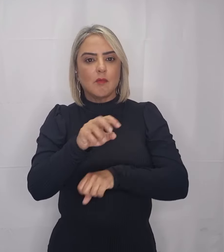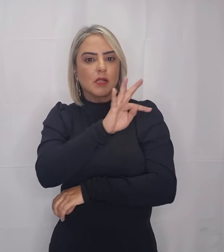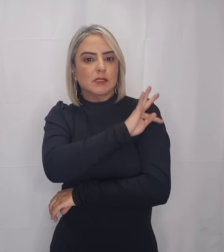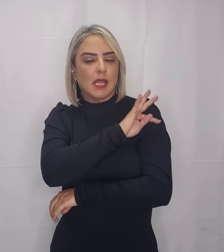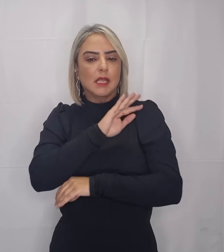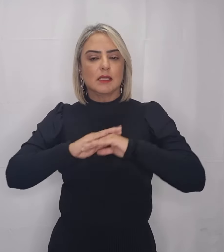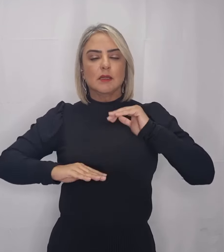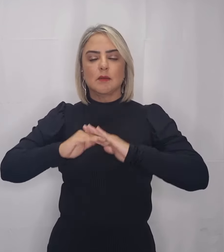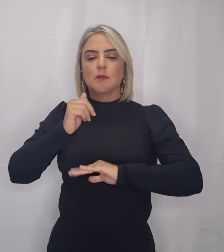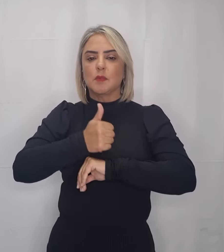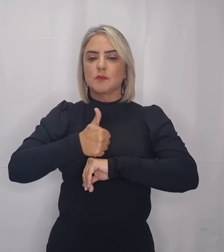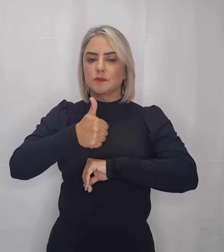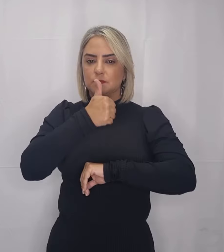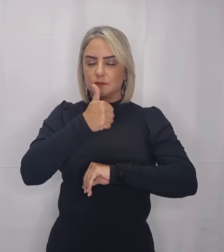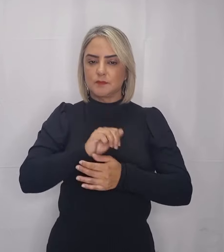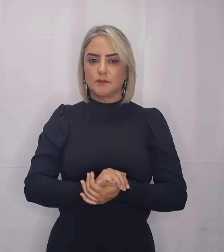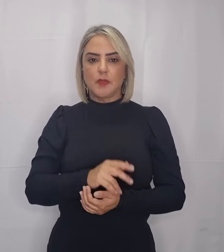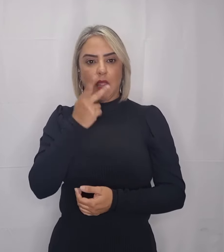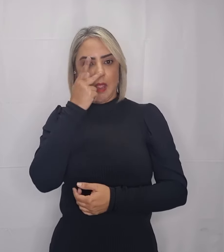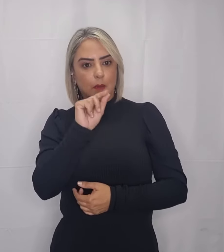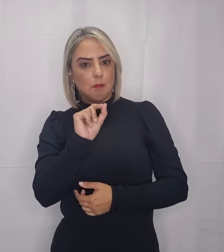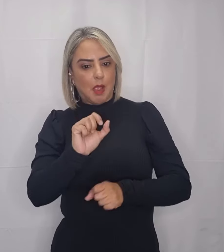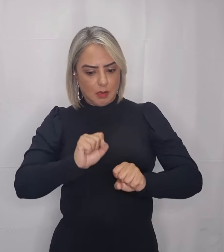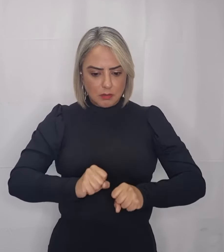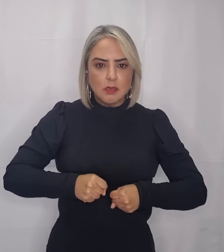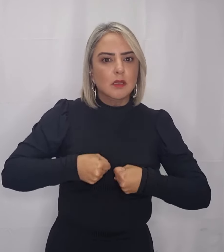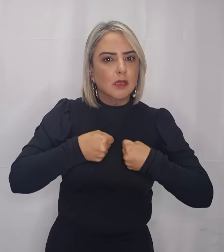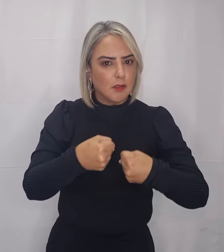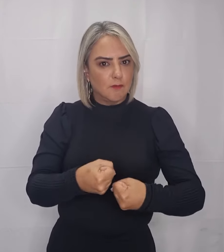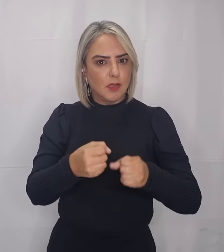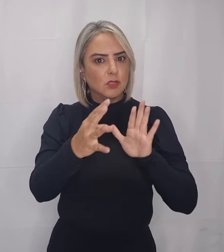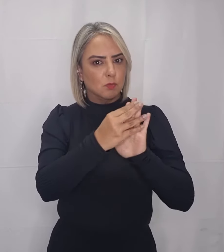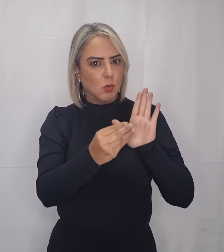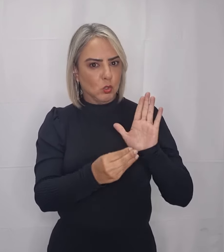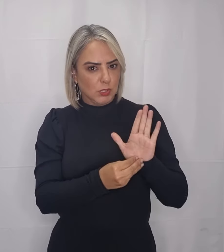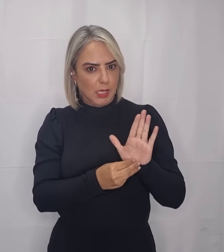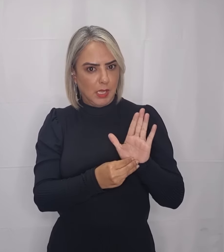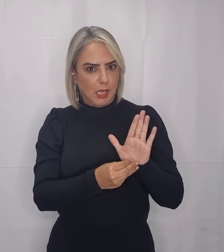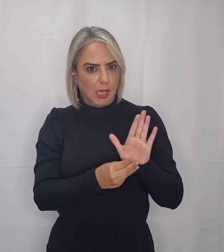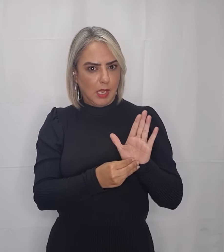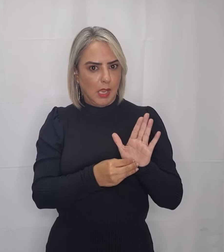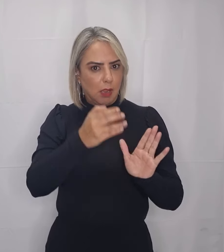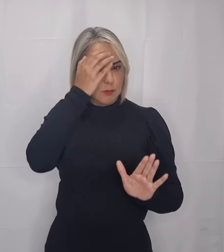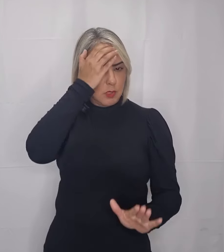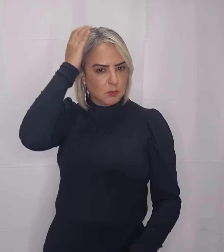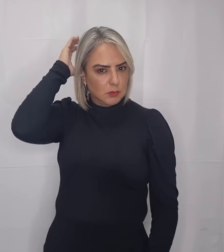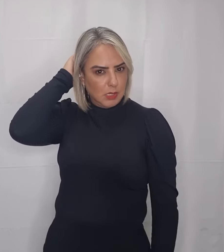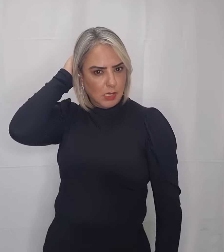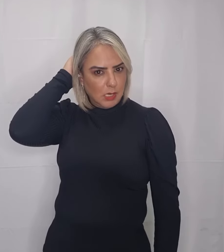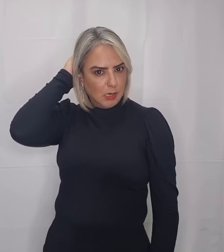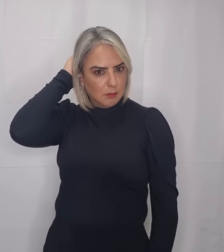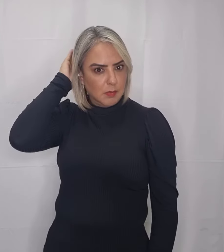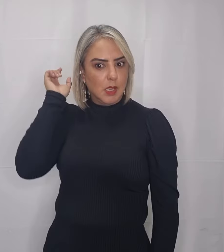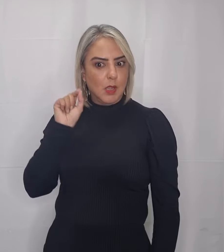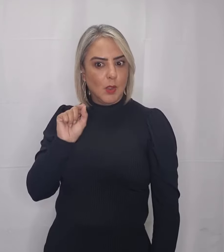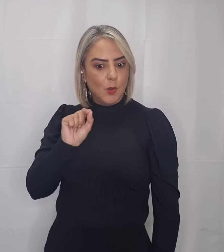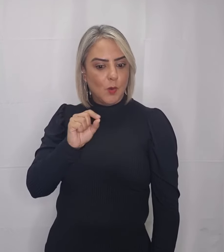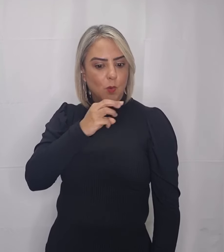Para os defensores do modelo, como Michel Temer, seu então ministro da Educação,